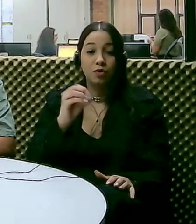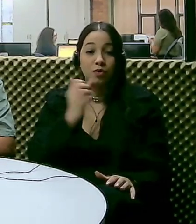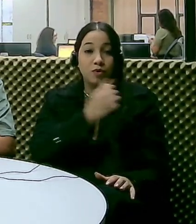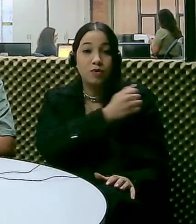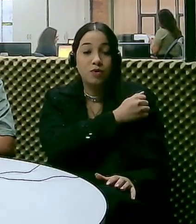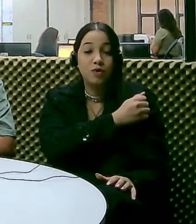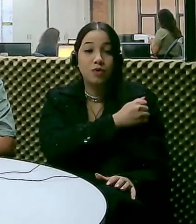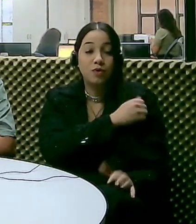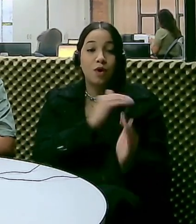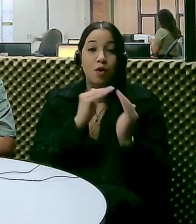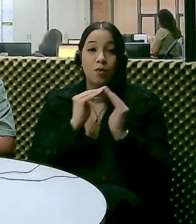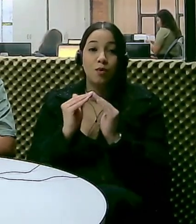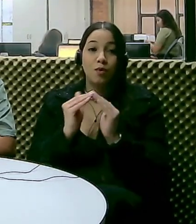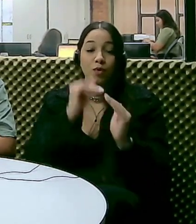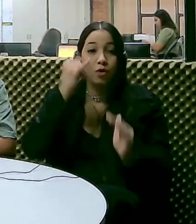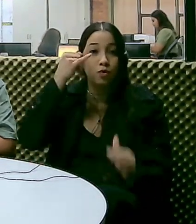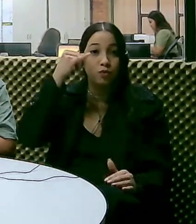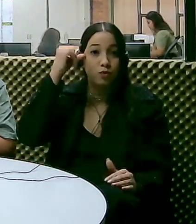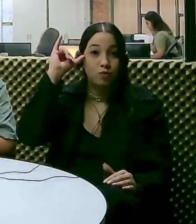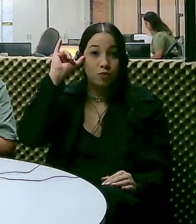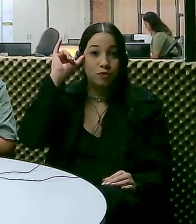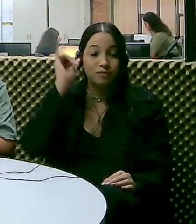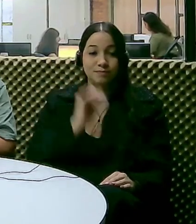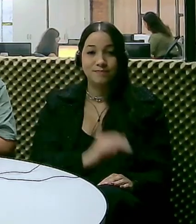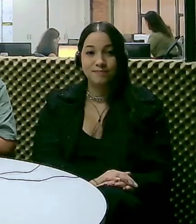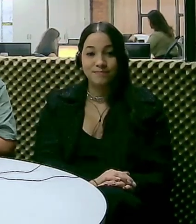alunos residentes na zona rural.